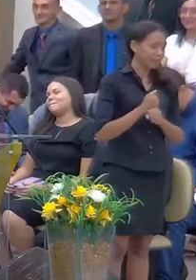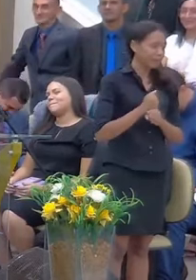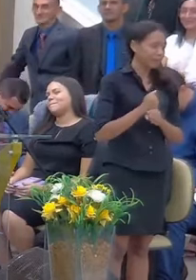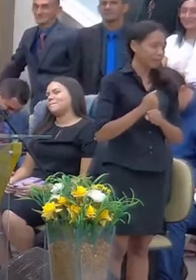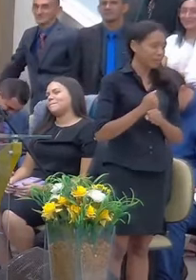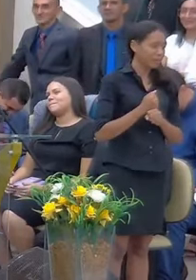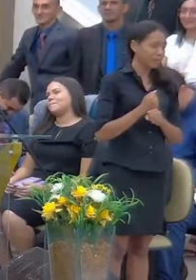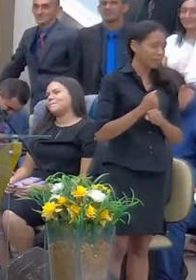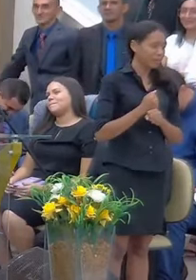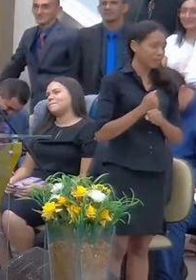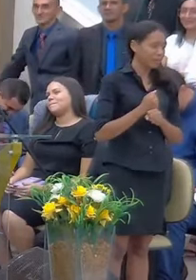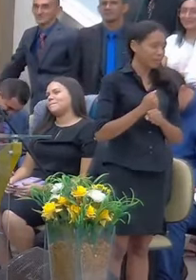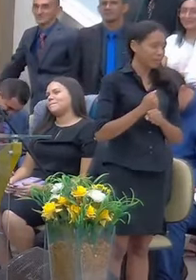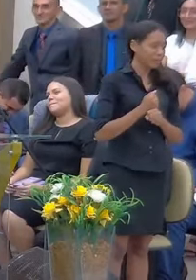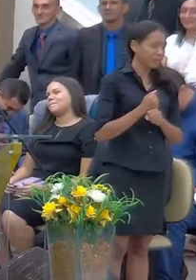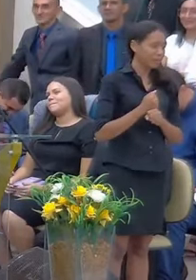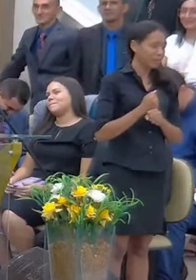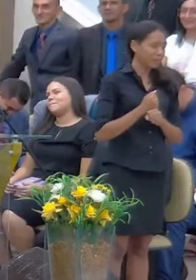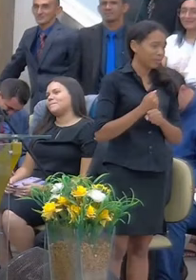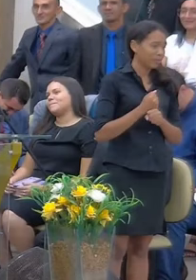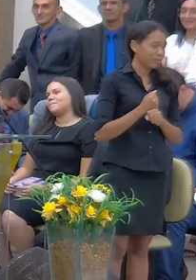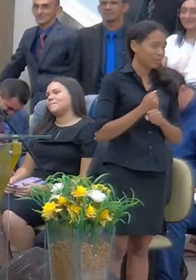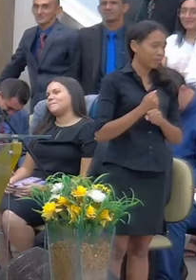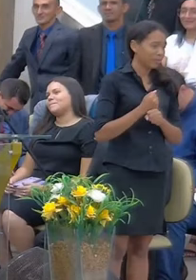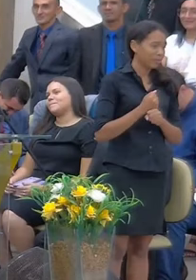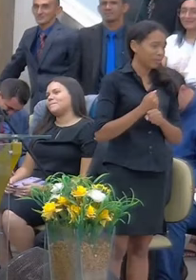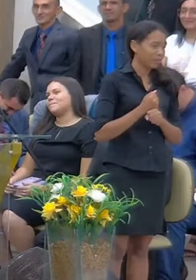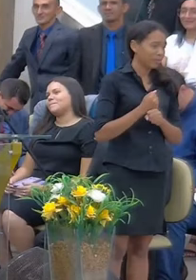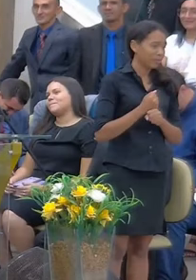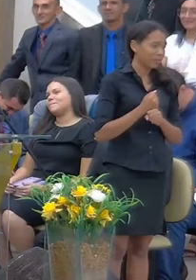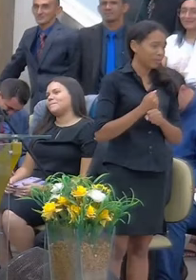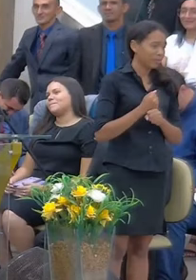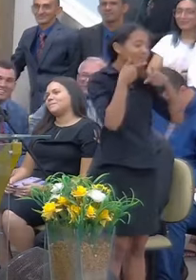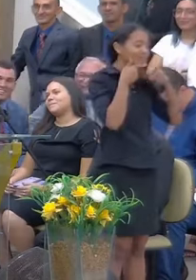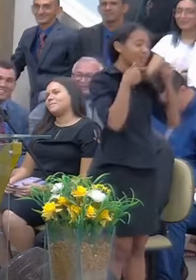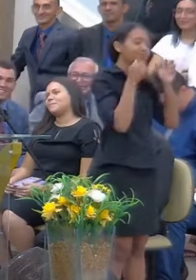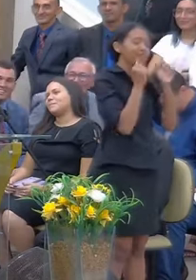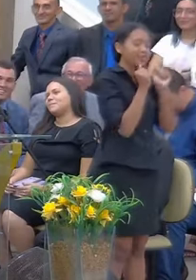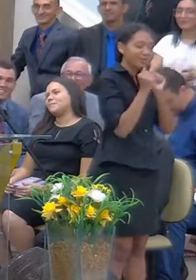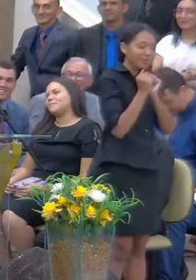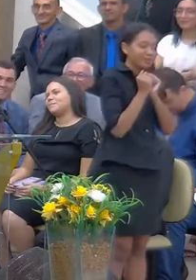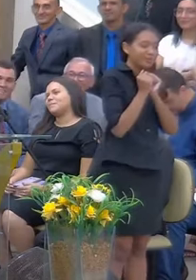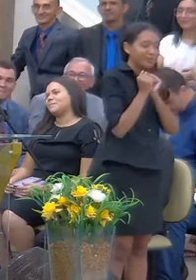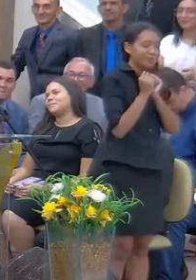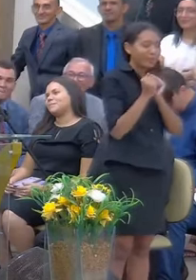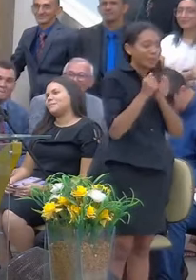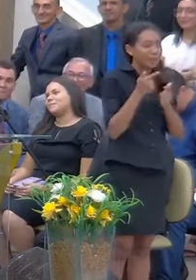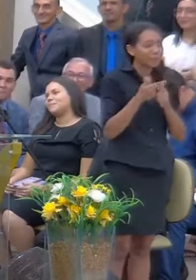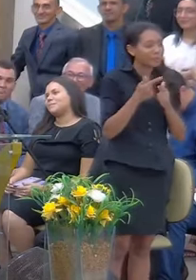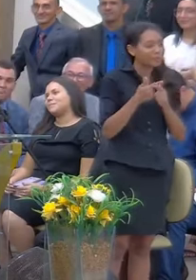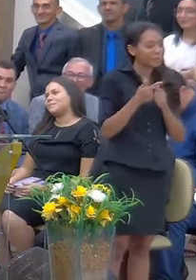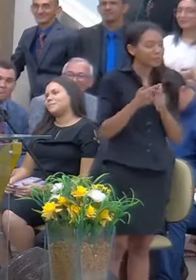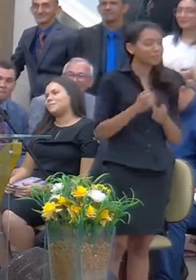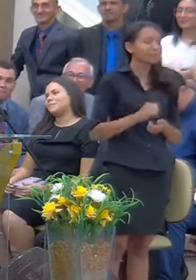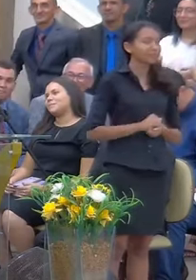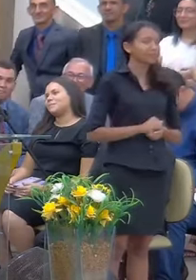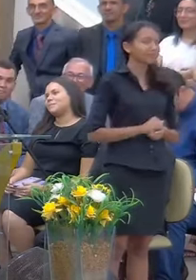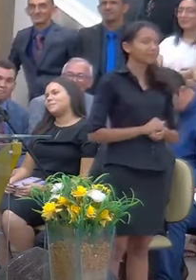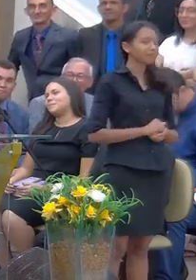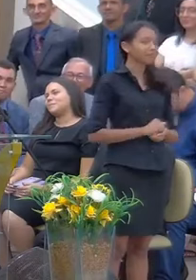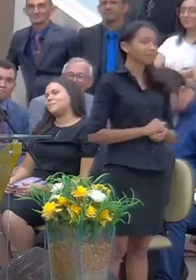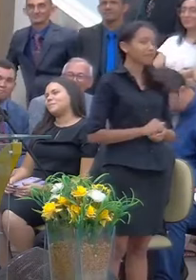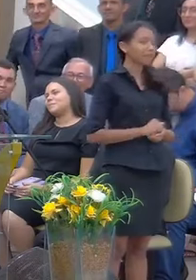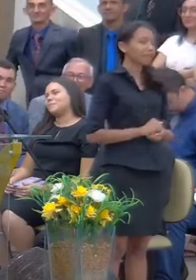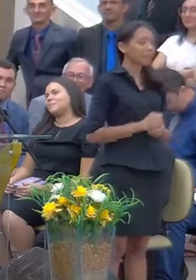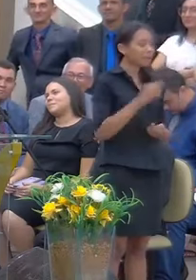O que vão pensar de mim? Aí ela diz assim: vão sorrir. E Deus, para melhorar o negócio, ainda disse assim: e